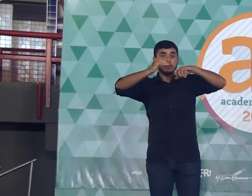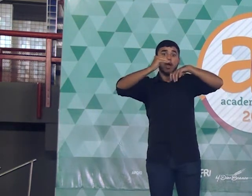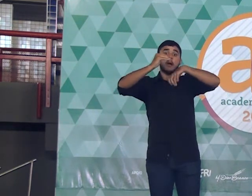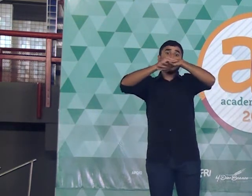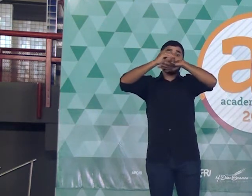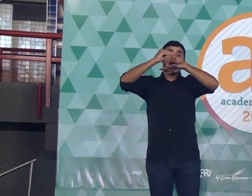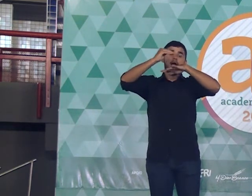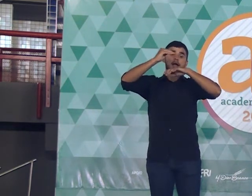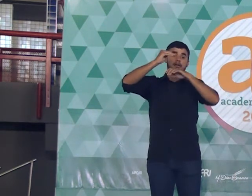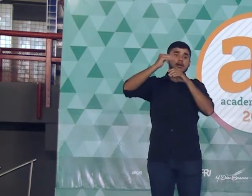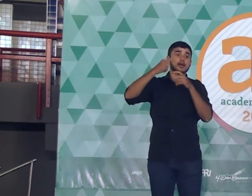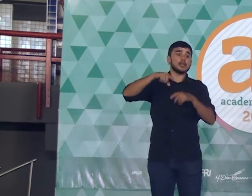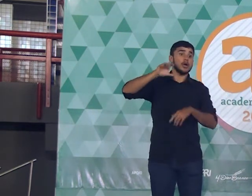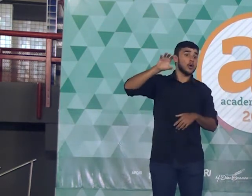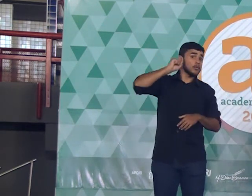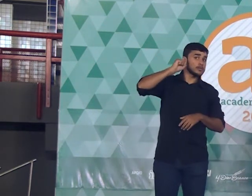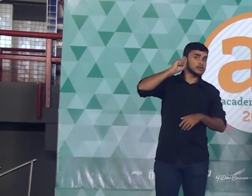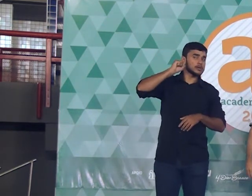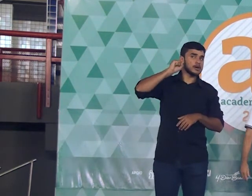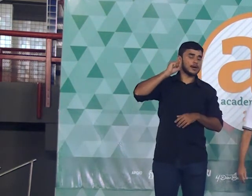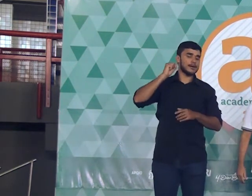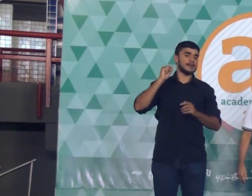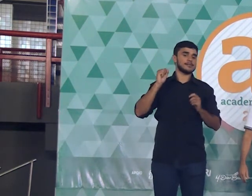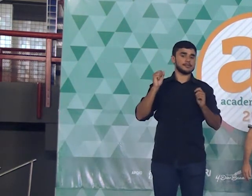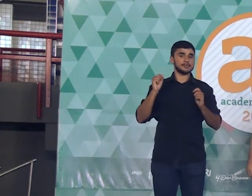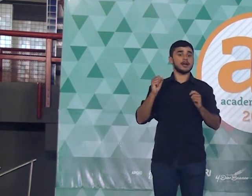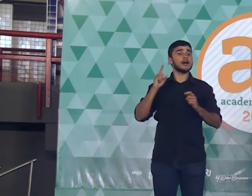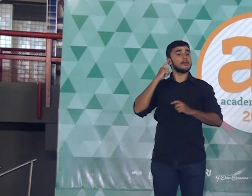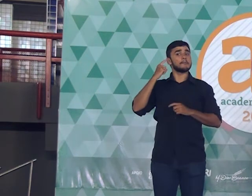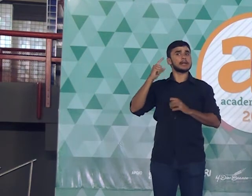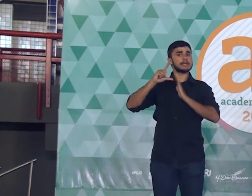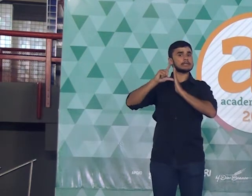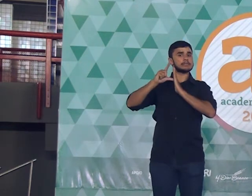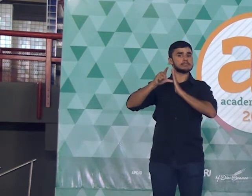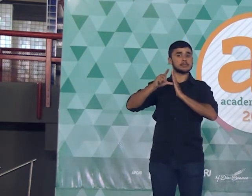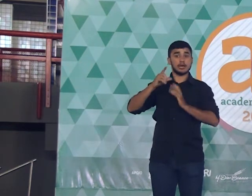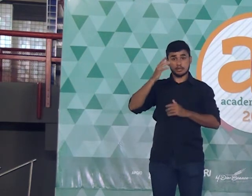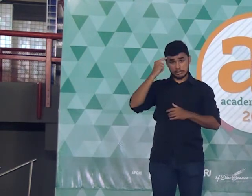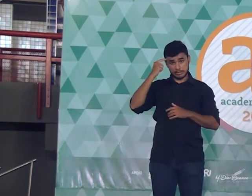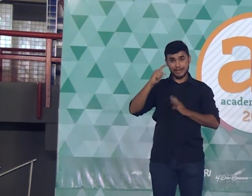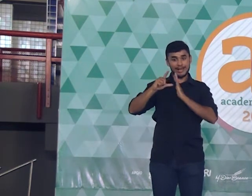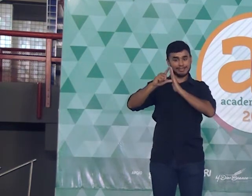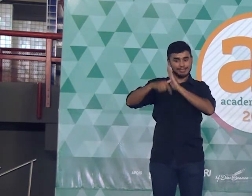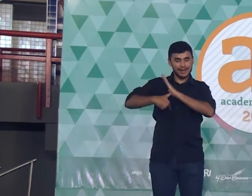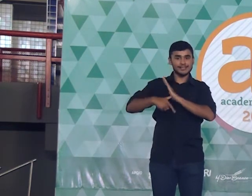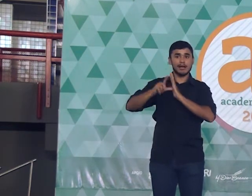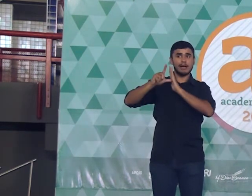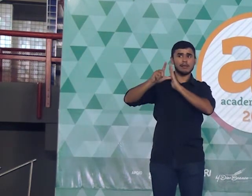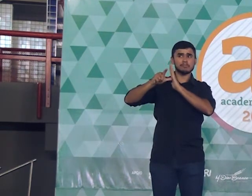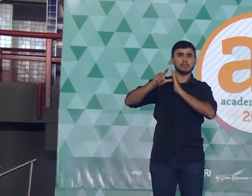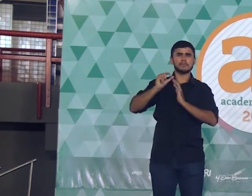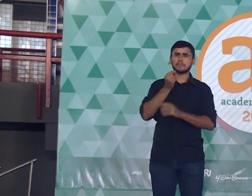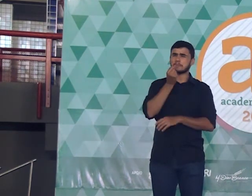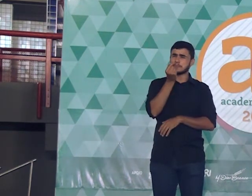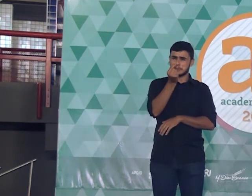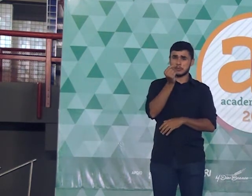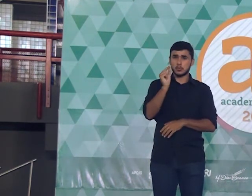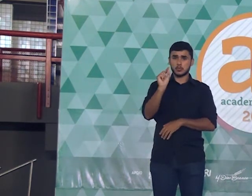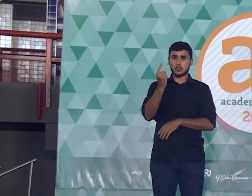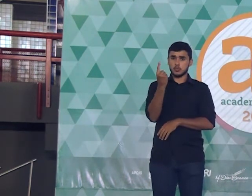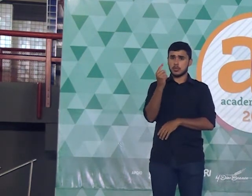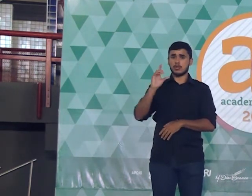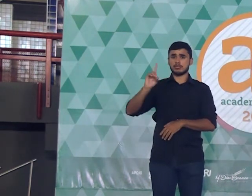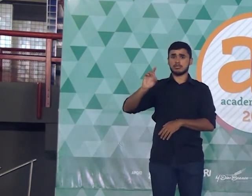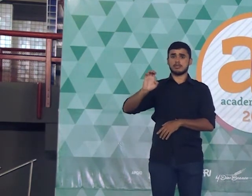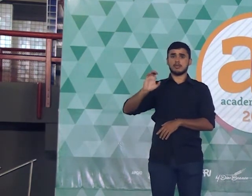caixas. Isso dá impressão de eco. Na nossa questão, a gente está pensando em um local aberto, local onde você teria shows, e você teria então